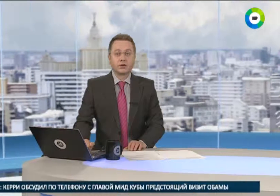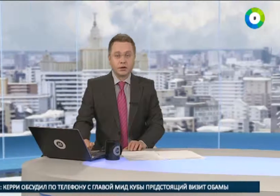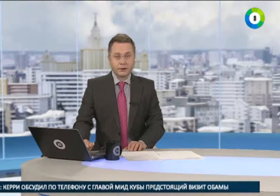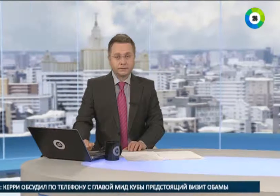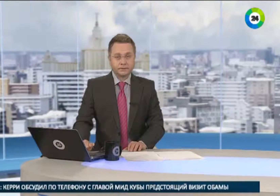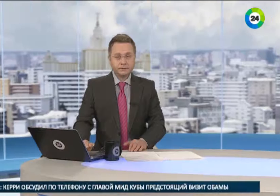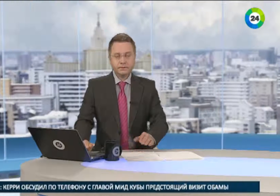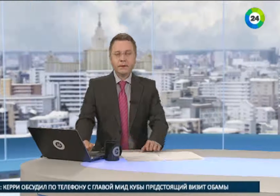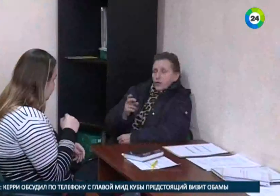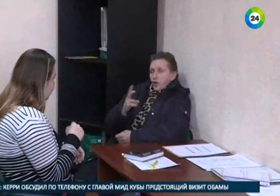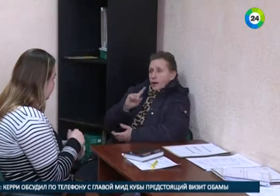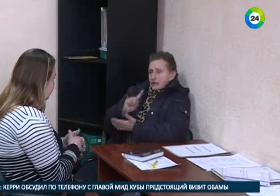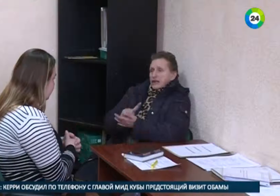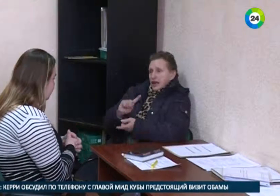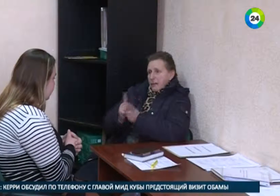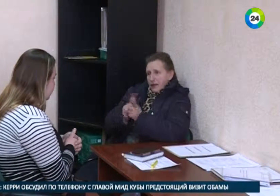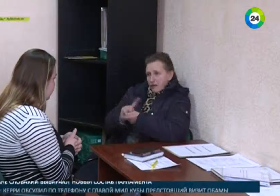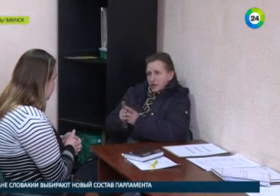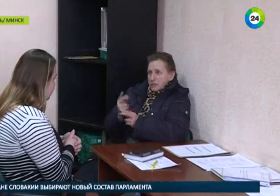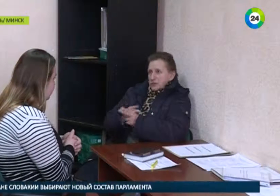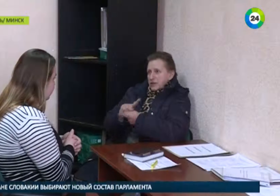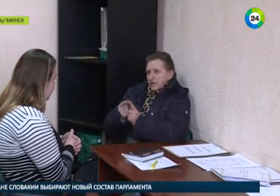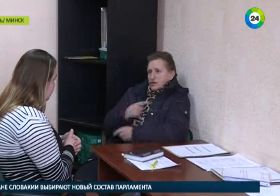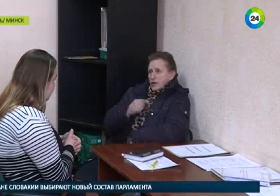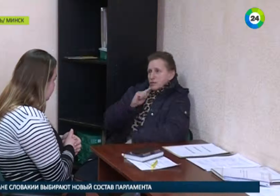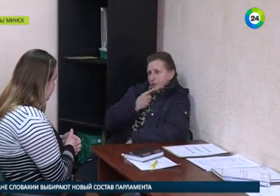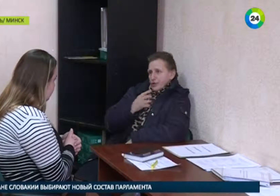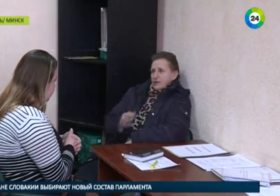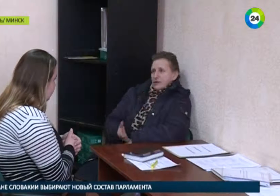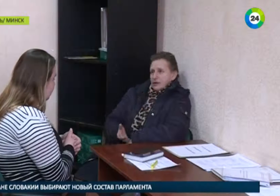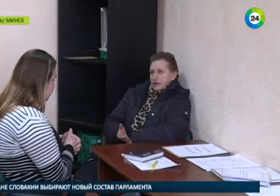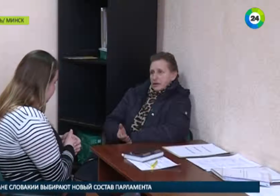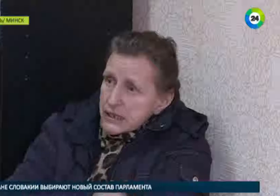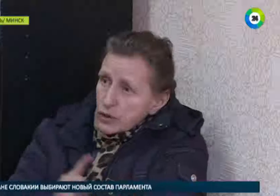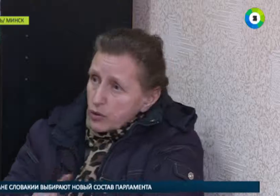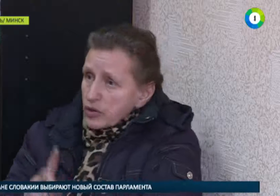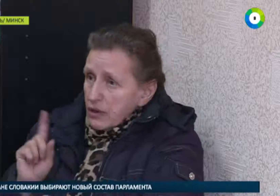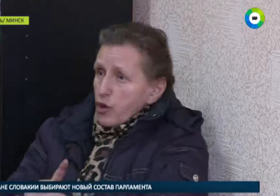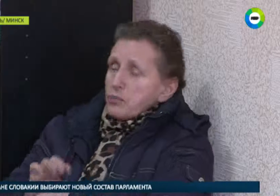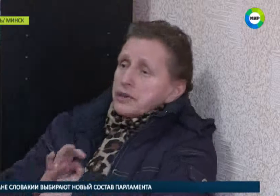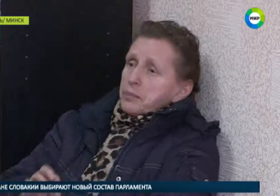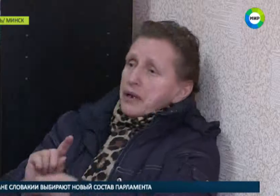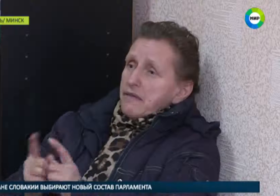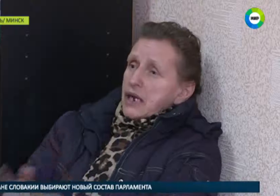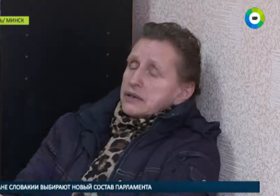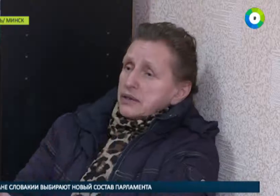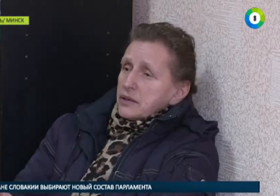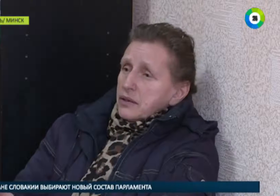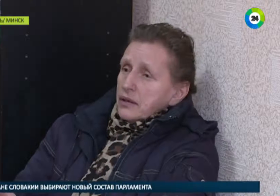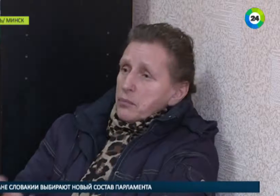сурдопереводчика. Достаточно обратиться в ближайший центр социального обслуживания. Пока такую услугу можно получить только в Московском и Заводском районах Минска,